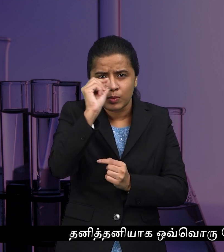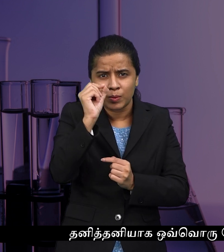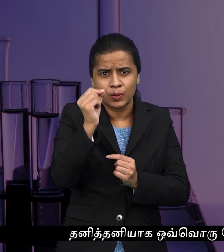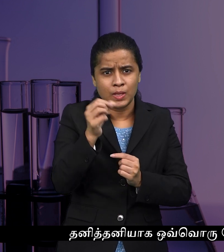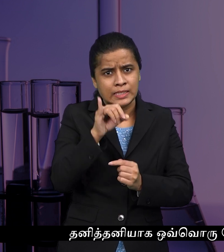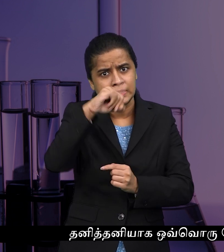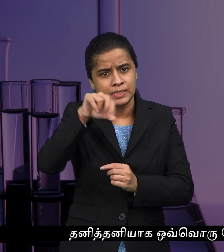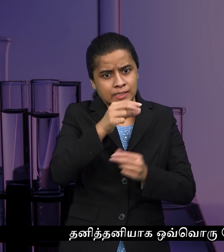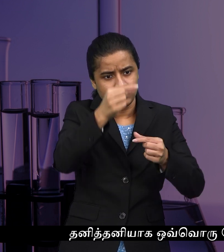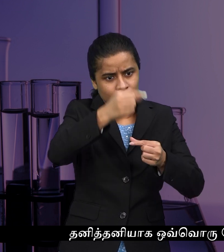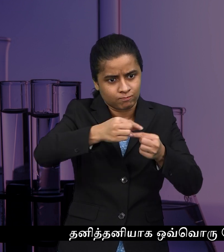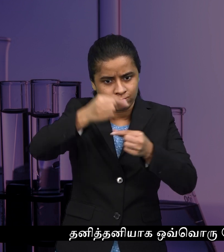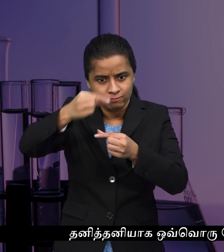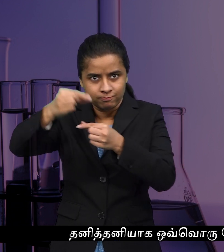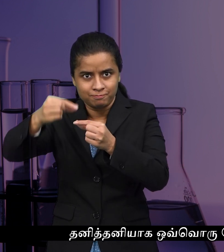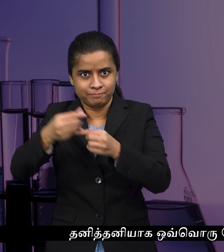சோதனை குழாய்களிலும் சேர்க்கவும்.